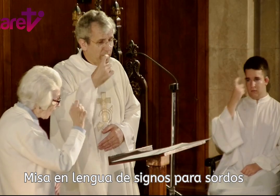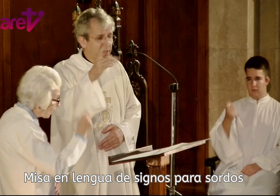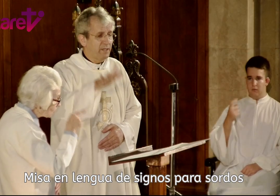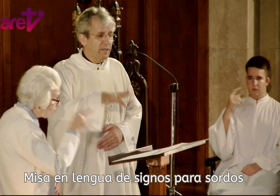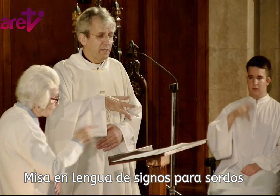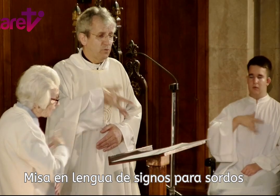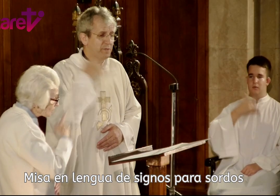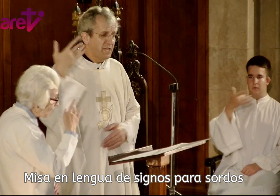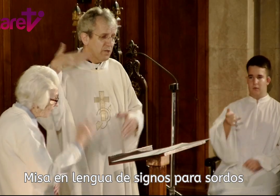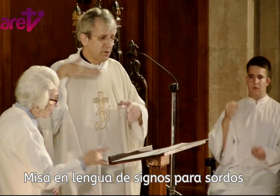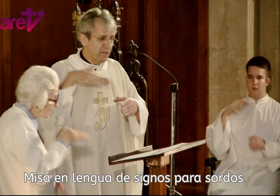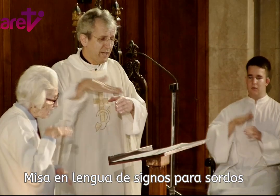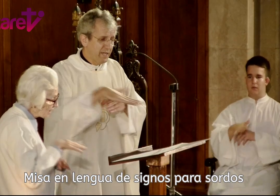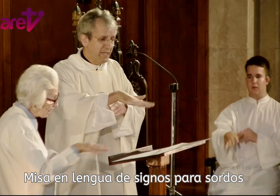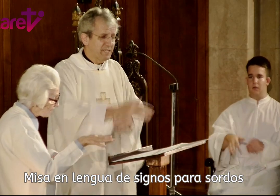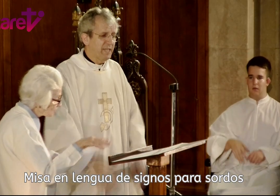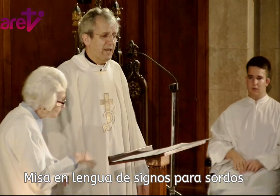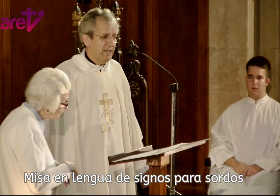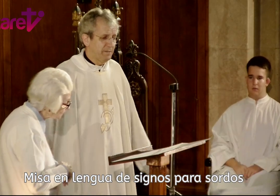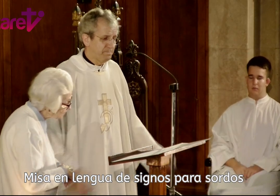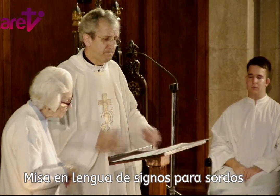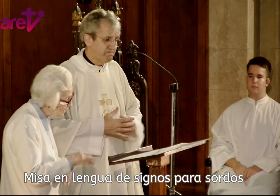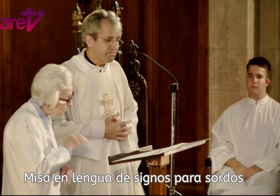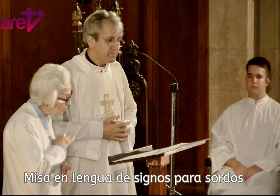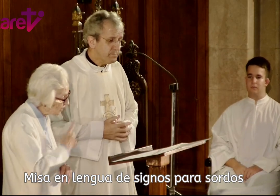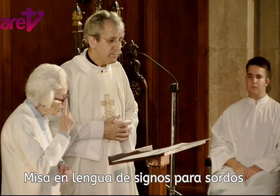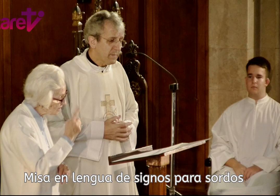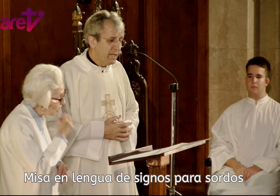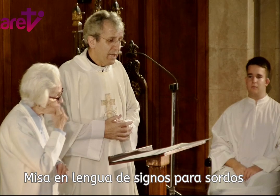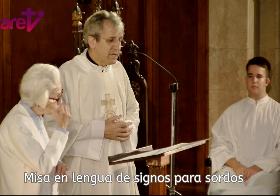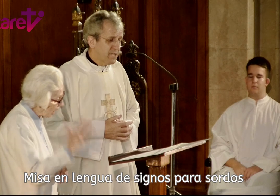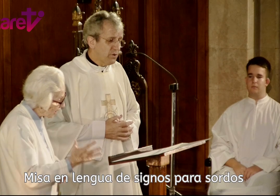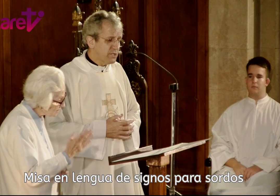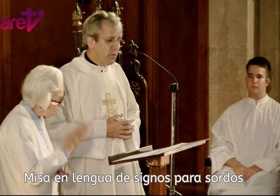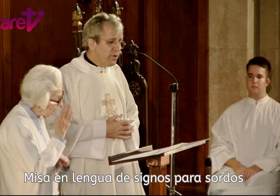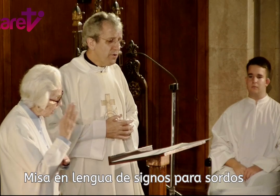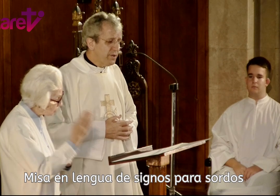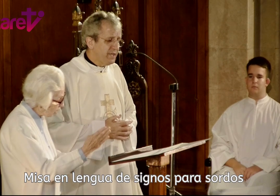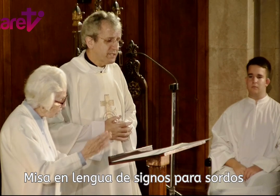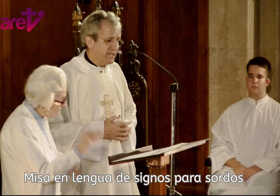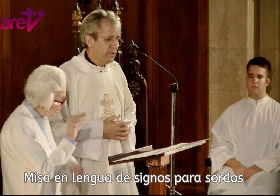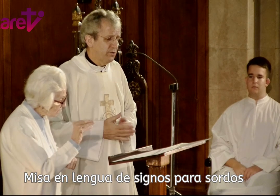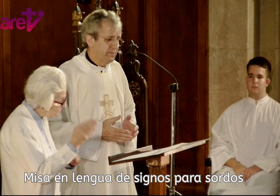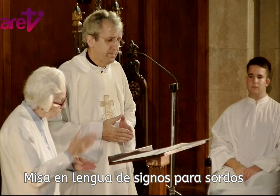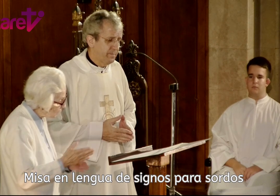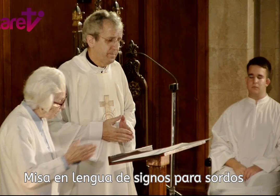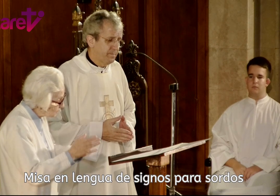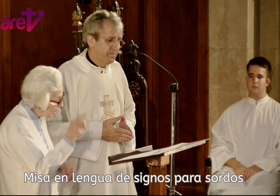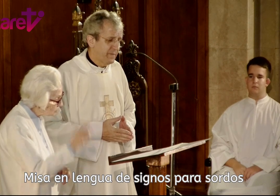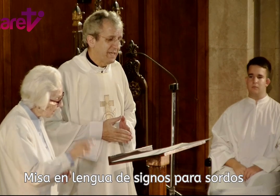acuérdate que tu misericordia es eterna. El Señor es bueno y es recto, y